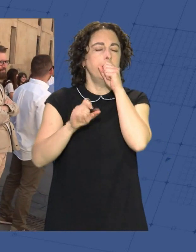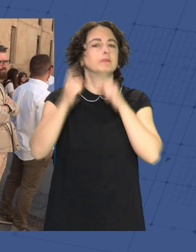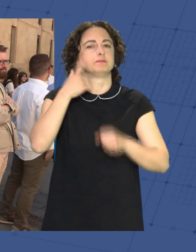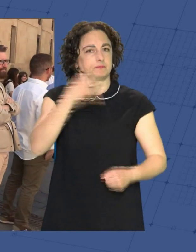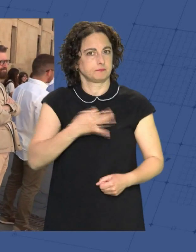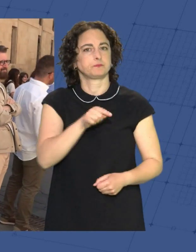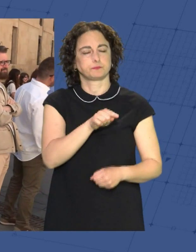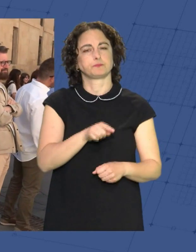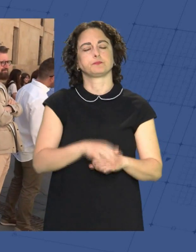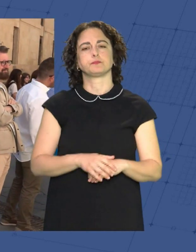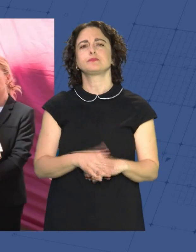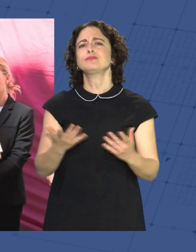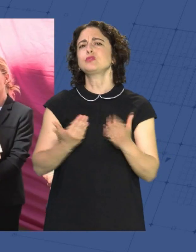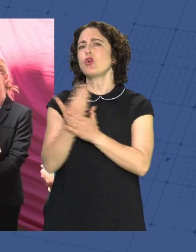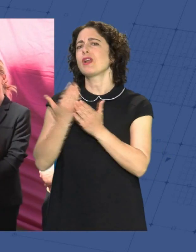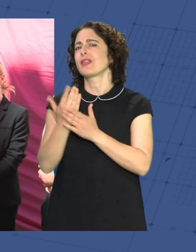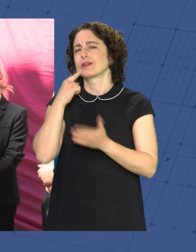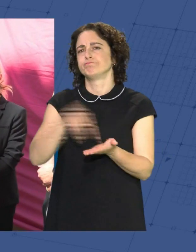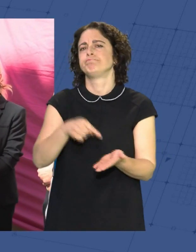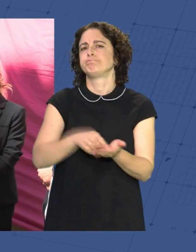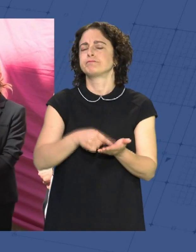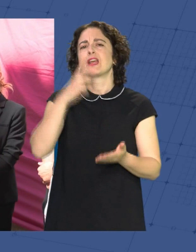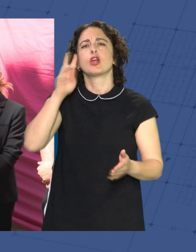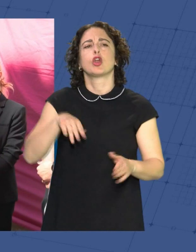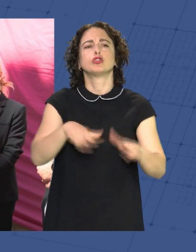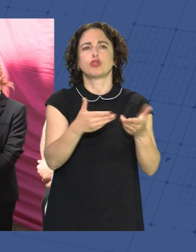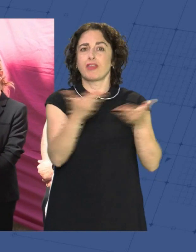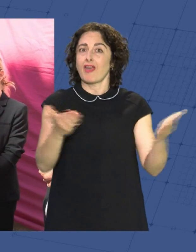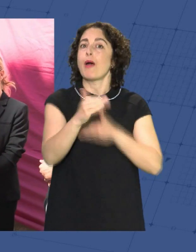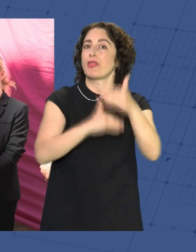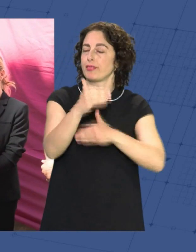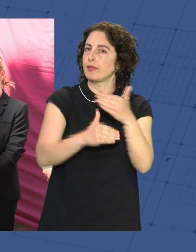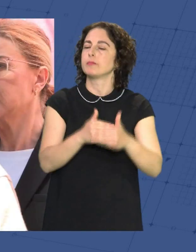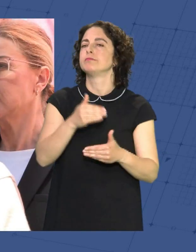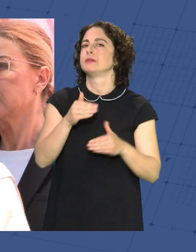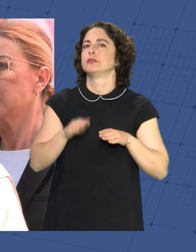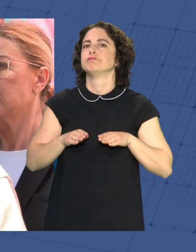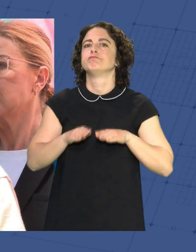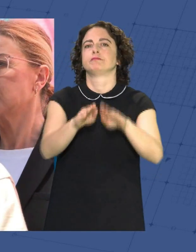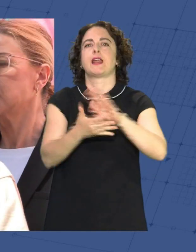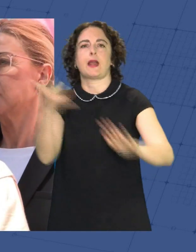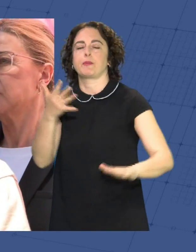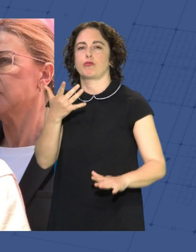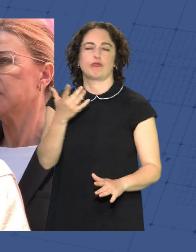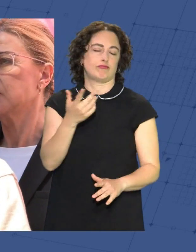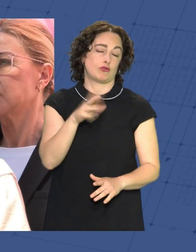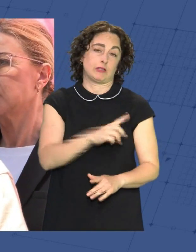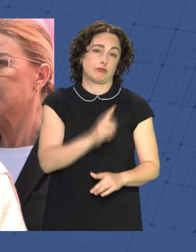Una jornada reivindicativa para reconocer que aunque la sociedad avanza, quizá no lo hace tan rápido como nos gustaría.